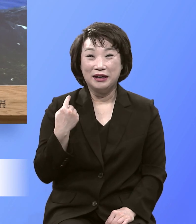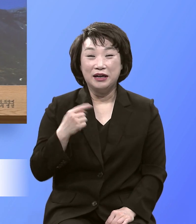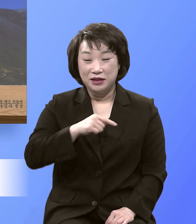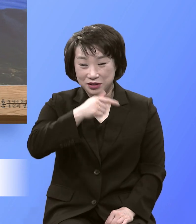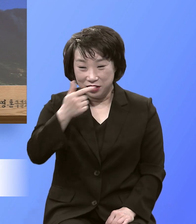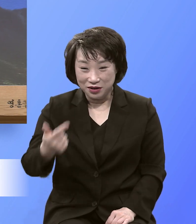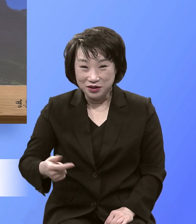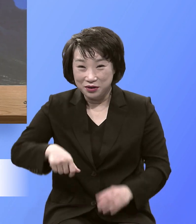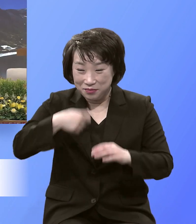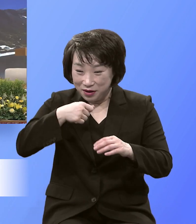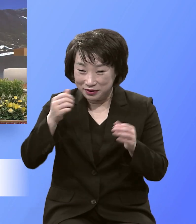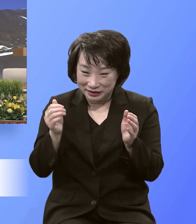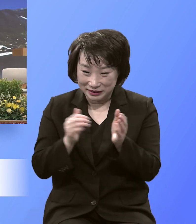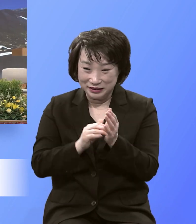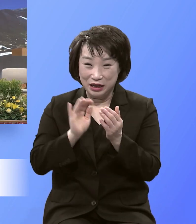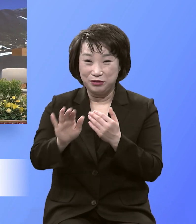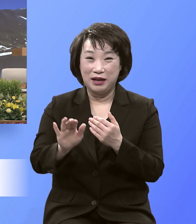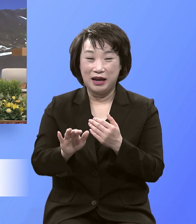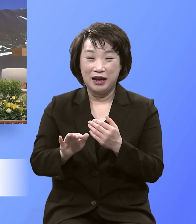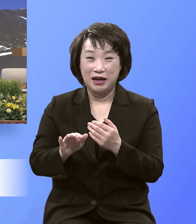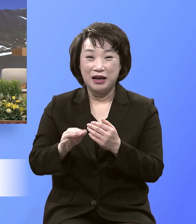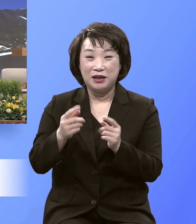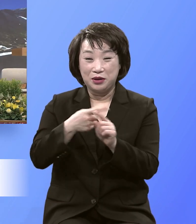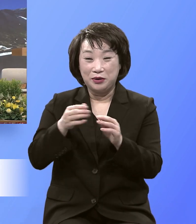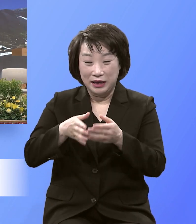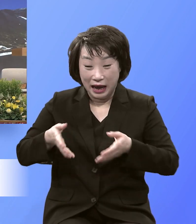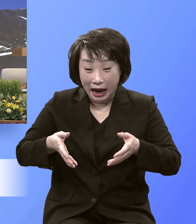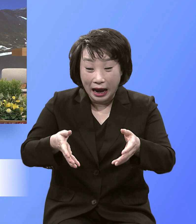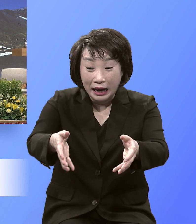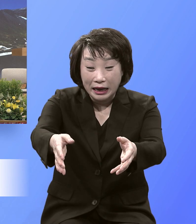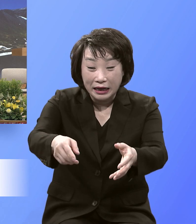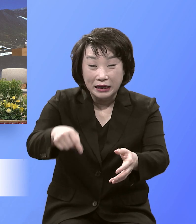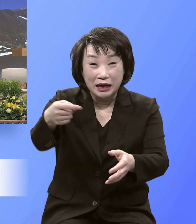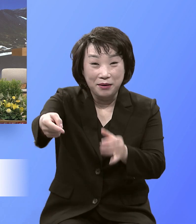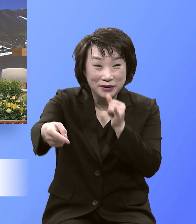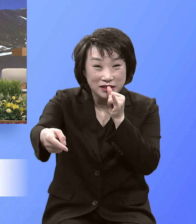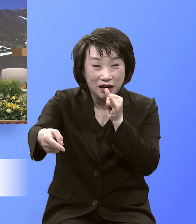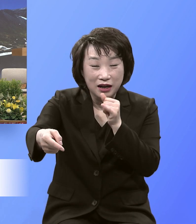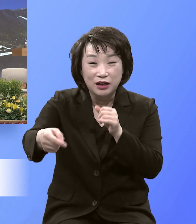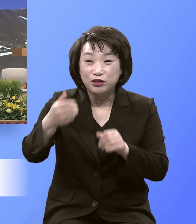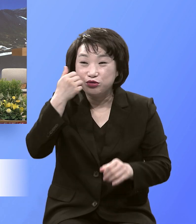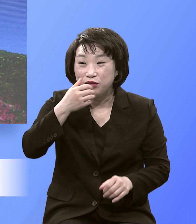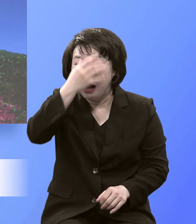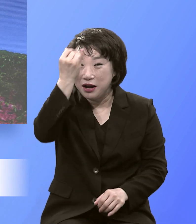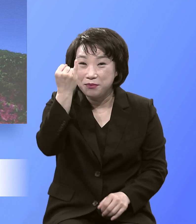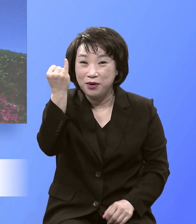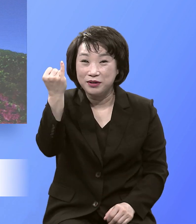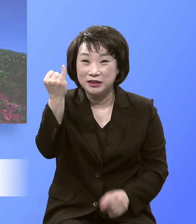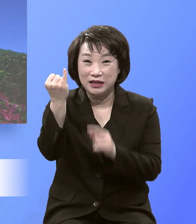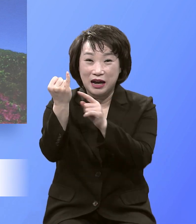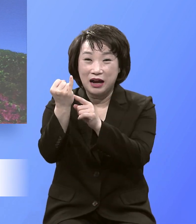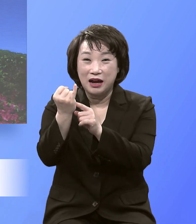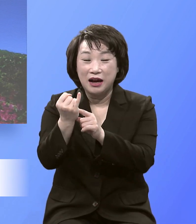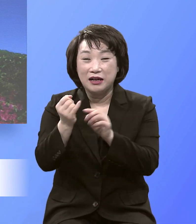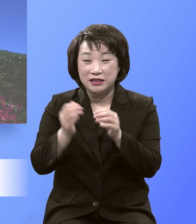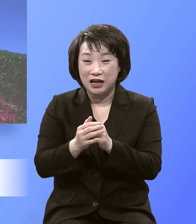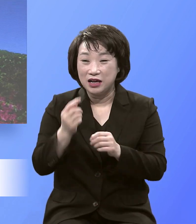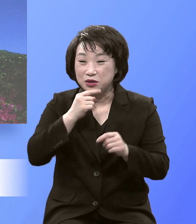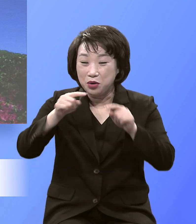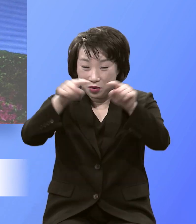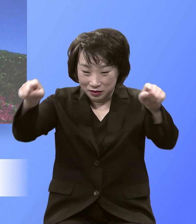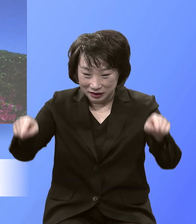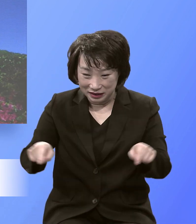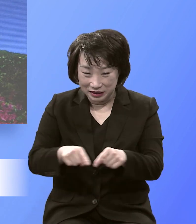저녁 식사 잠깐 하고 요 밑으로 들어가는데 할머니 한 분이 박스를 이렇게